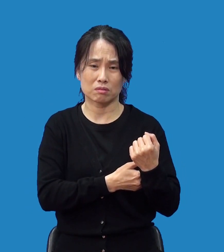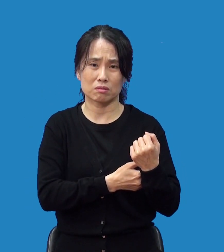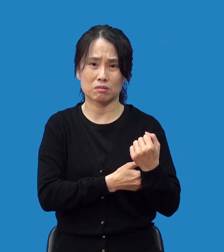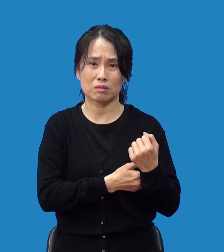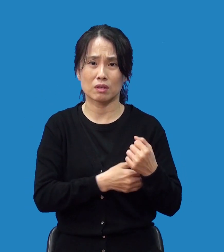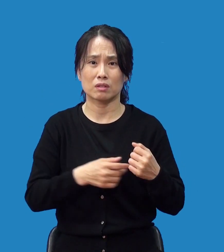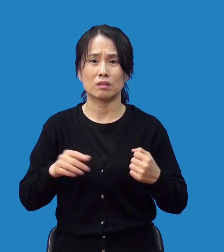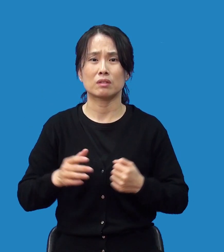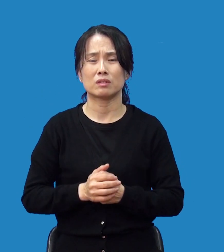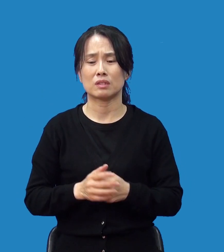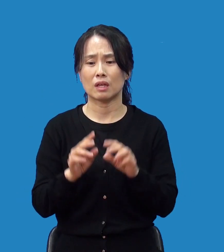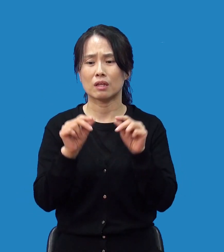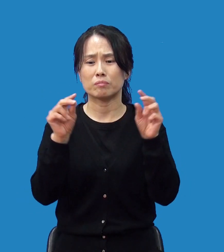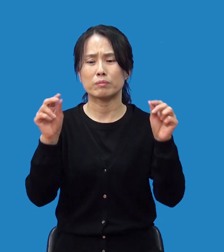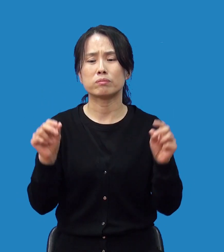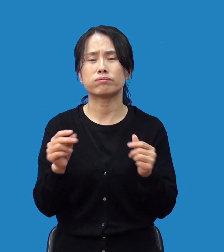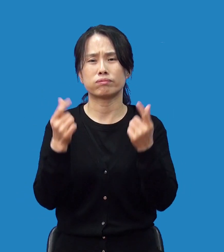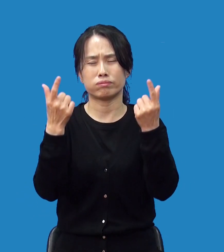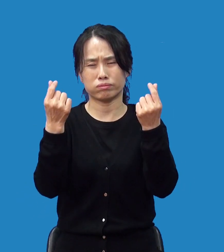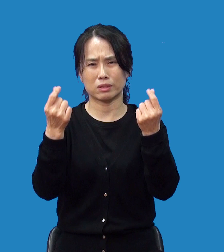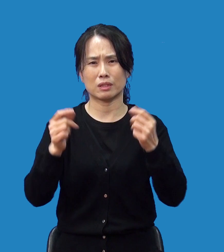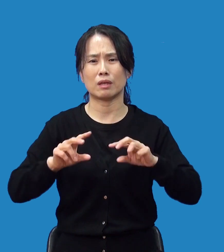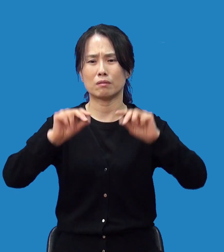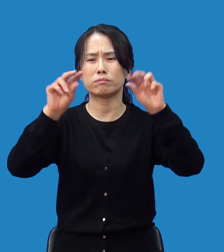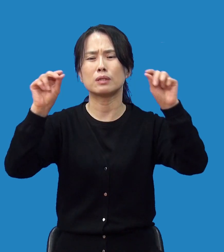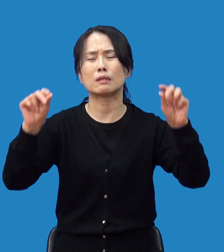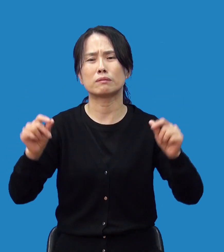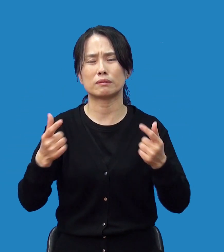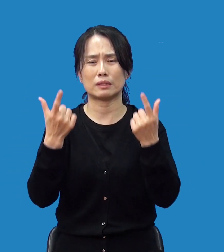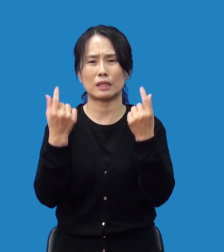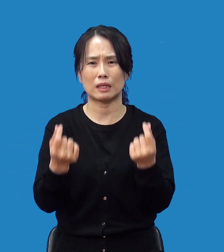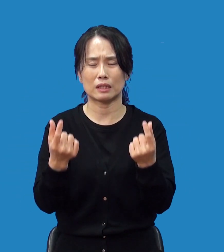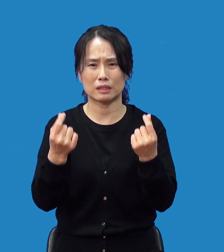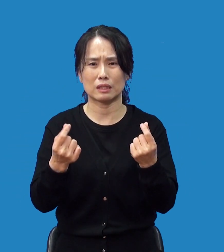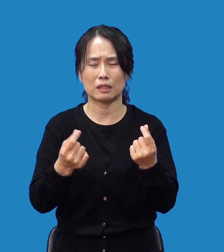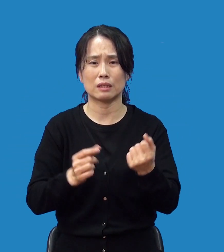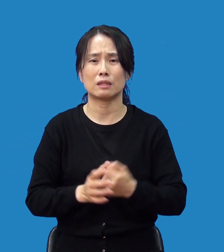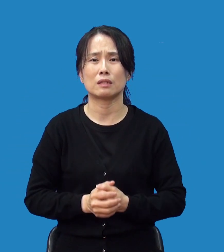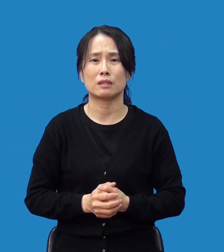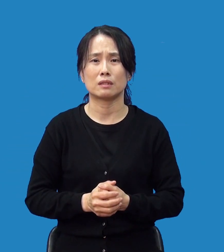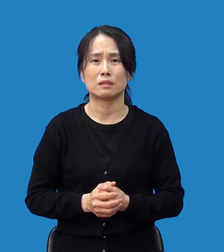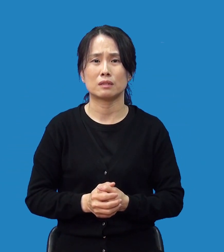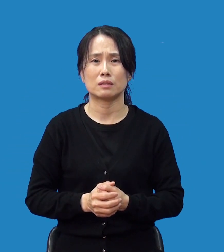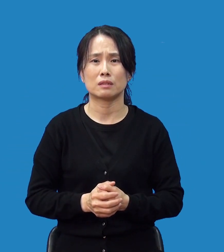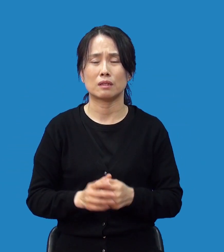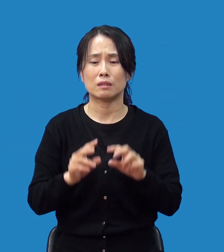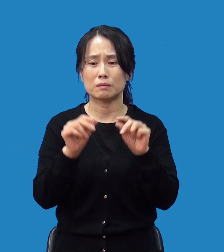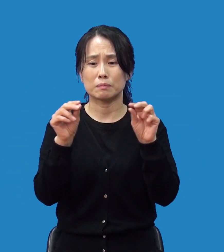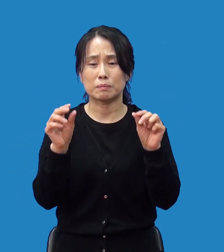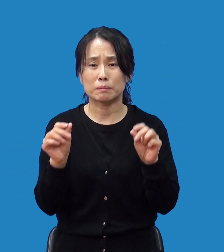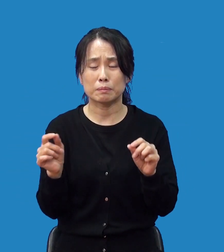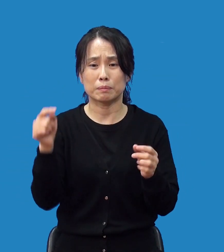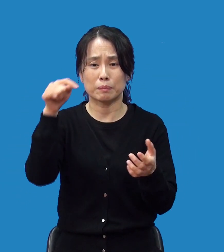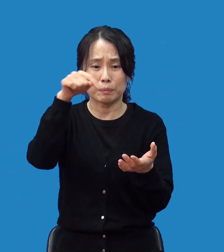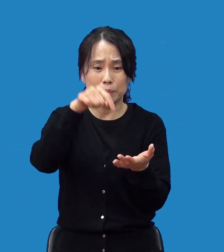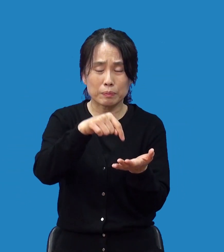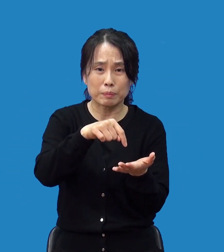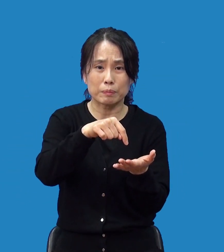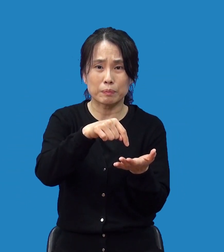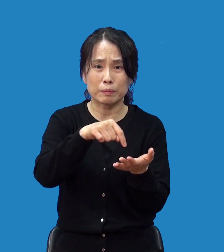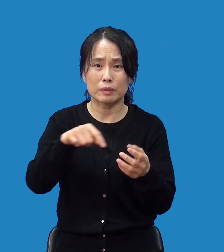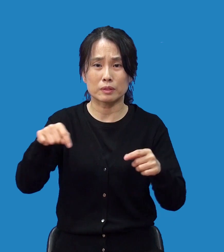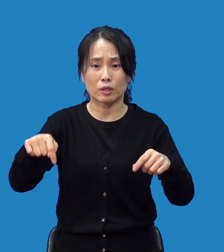저울의 티끌과 같다, 먼지와 같다 그랬어요. 저 저울에 먼지가 하나 앉는다고